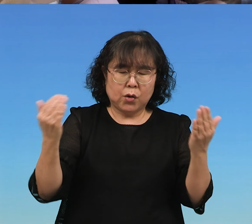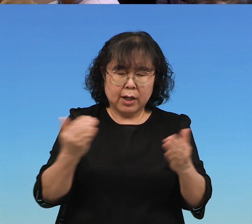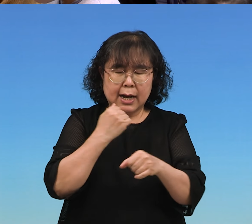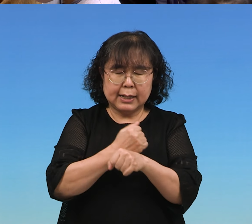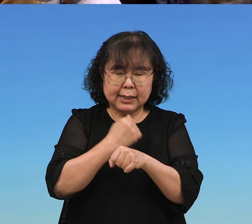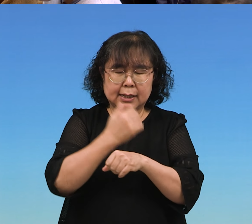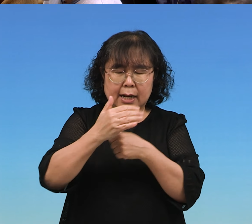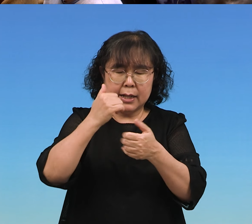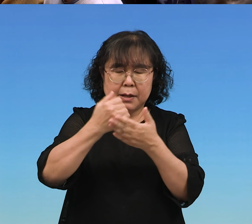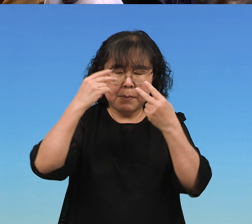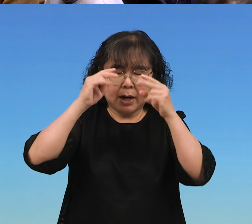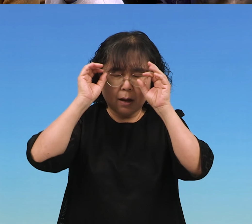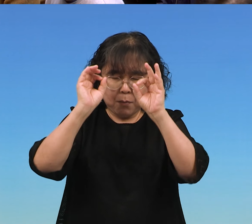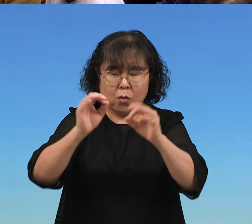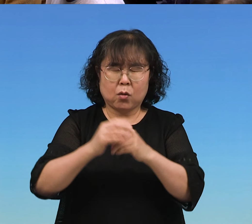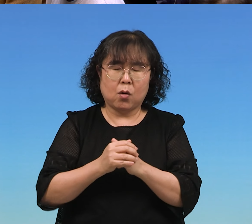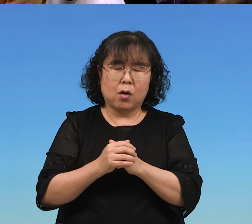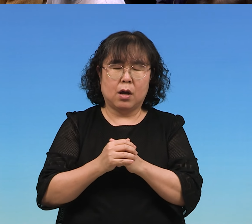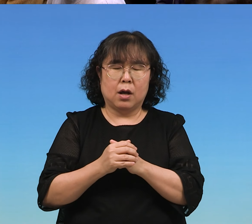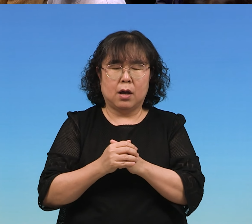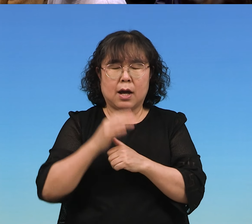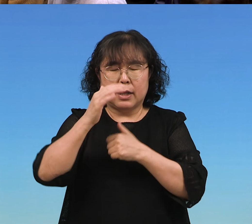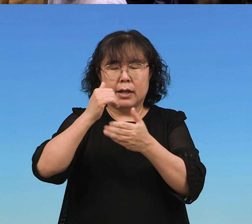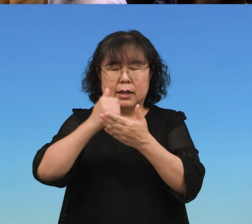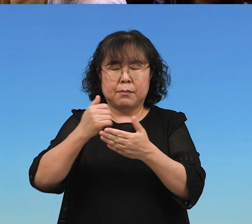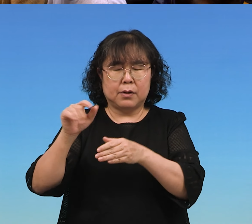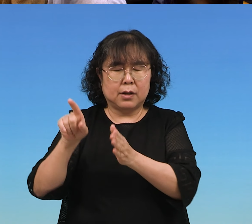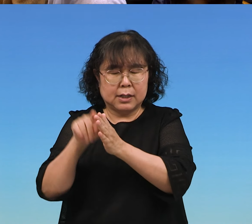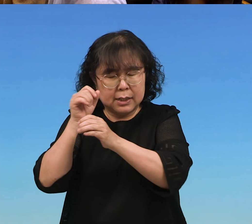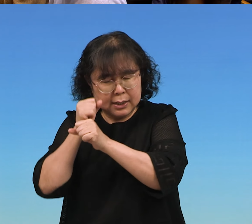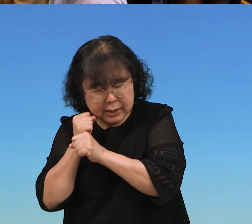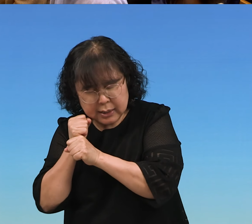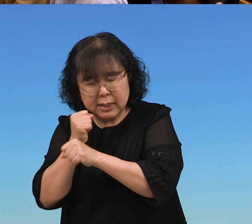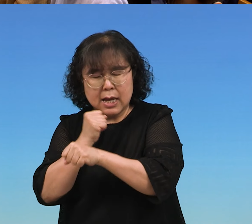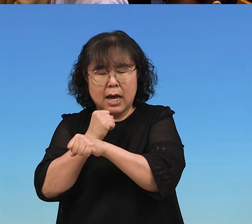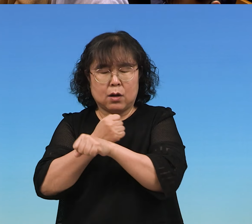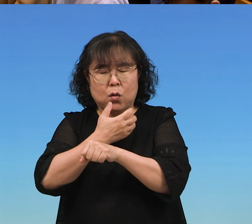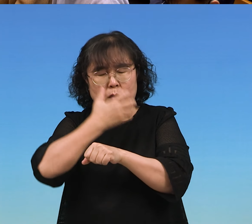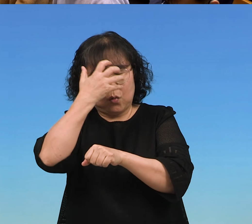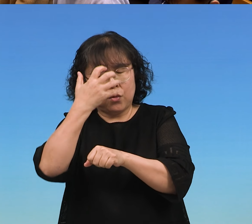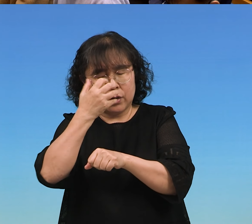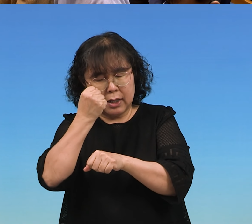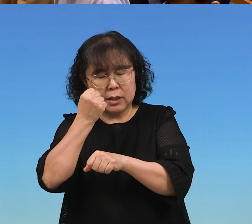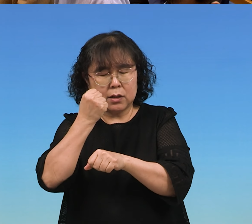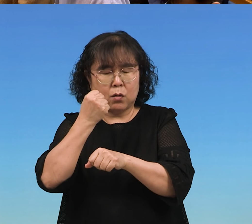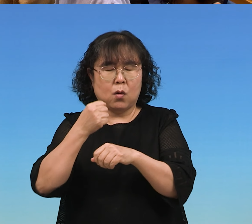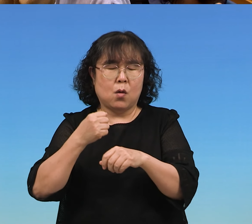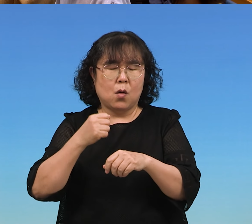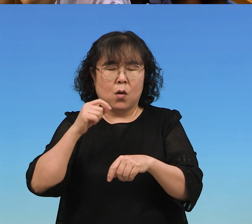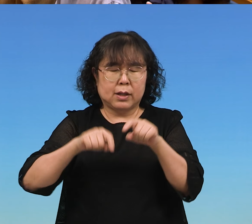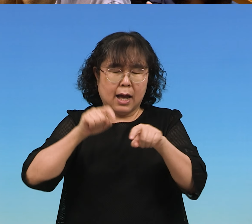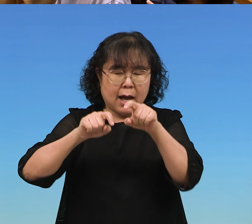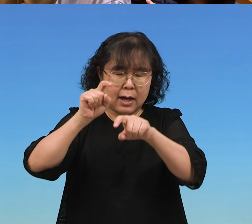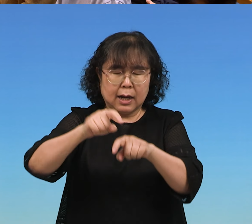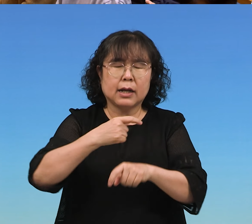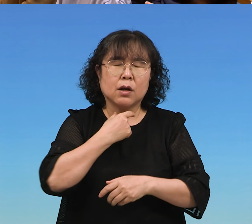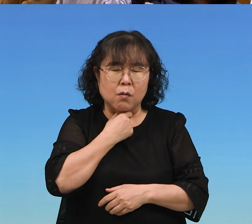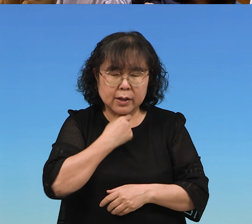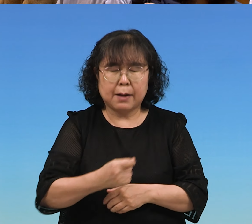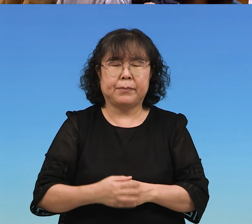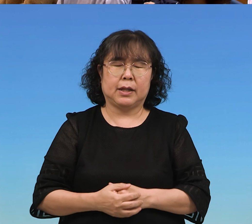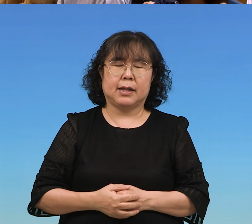오늘도 일하시는 그 하나님을 바라보며 오늘도 일하시는 그 하나님을 의지하며 그렇게 꿈을 가지고 주님 앞으로